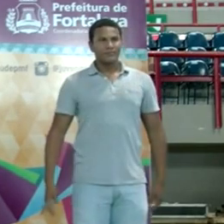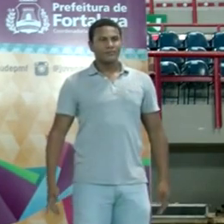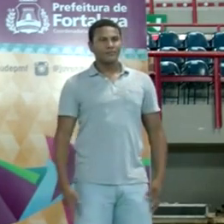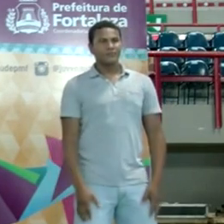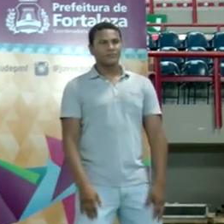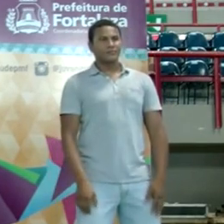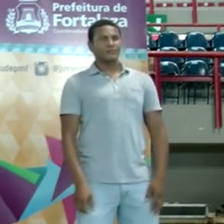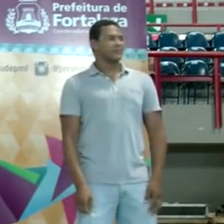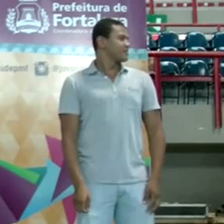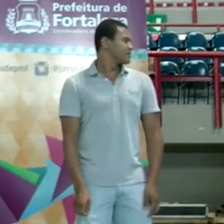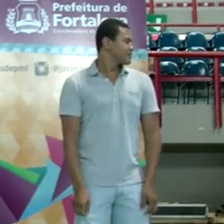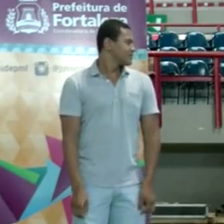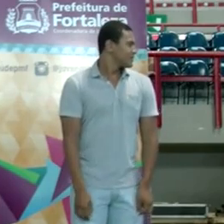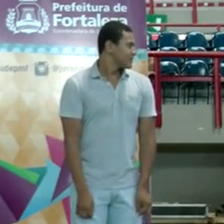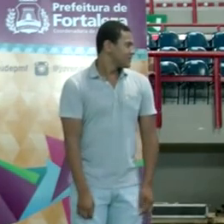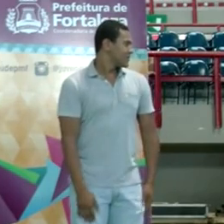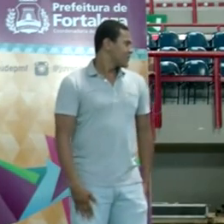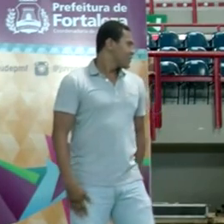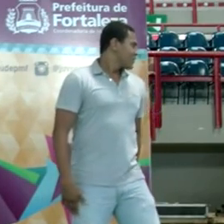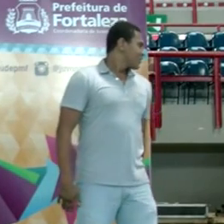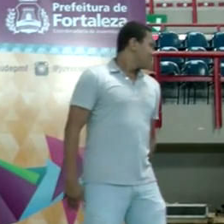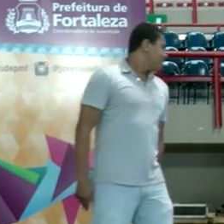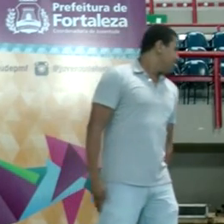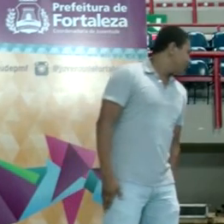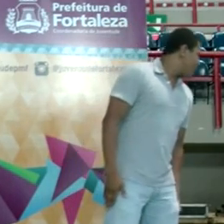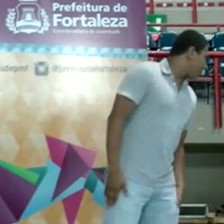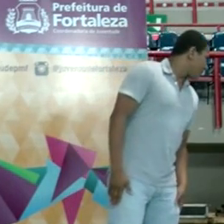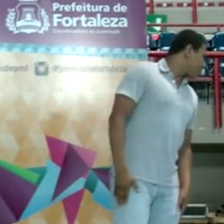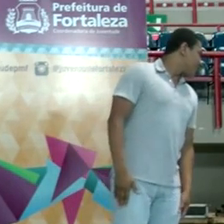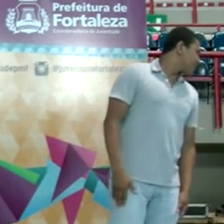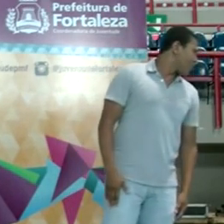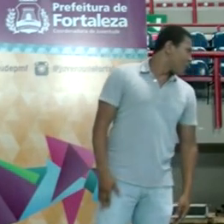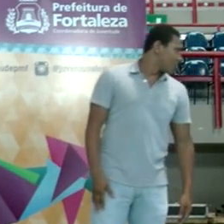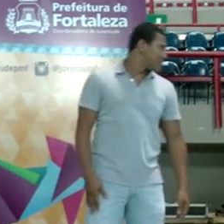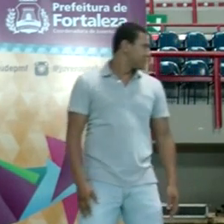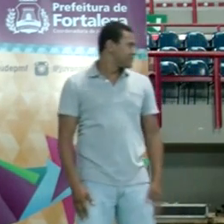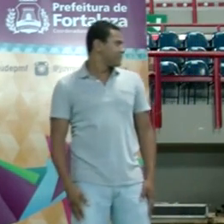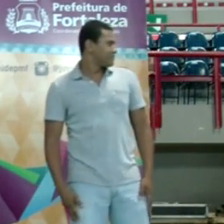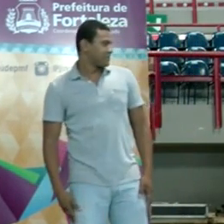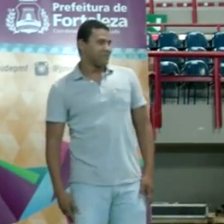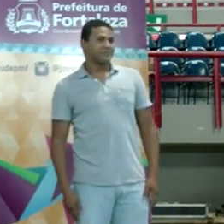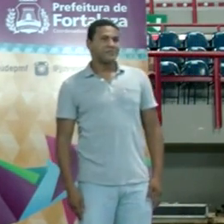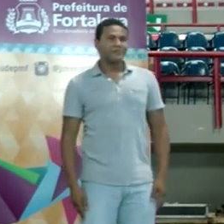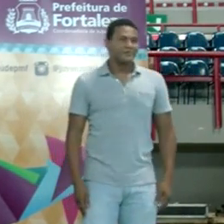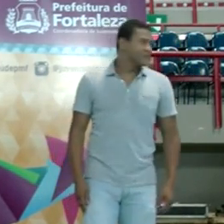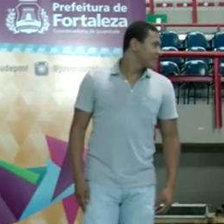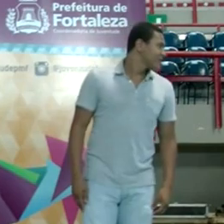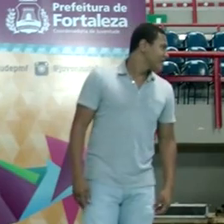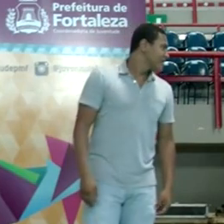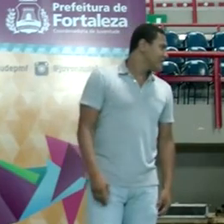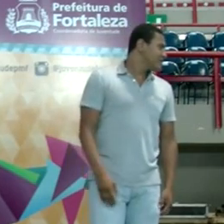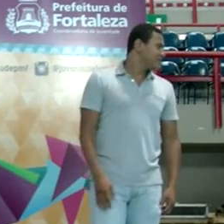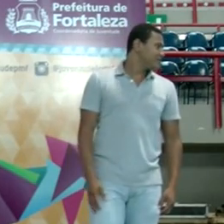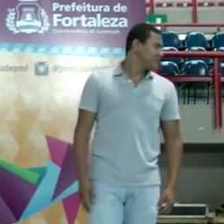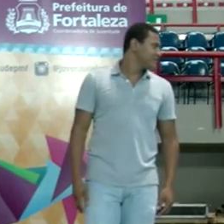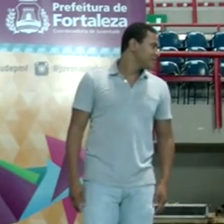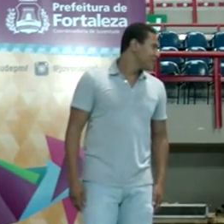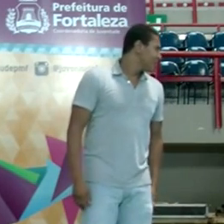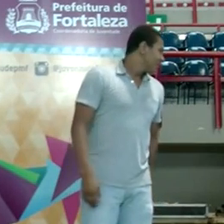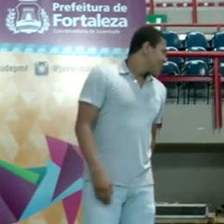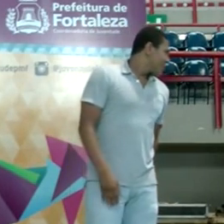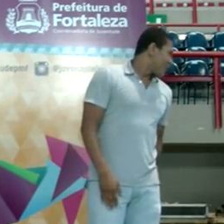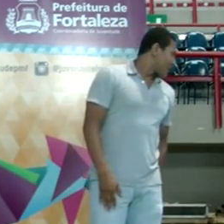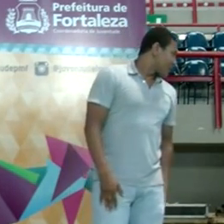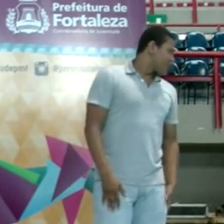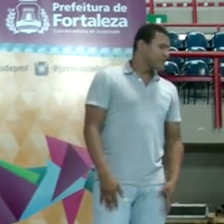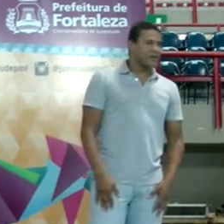questão 2. O colega perguntou aqui o seguinte: o que caracteriza o trabalho e o trabalhador terceirizado? Né?